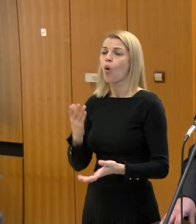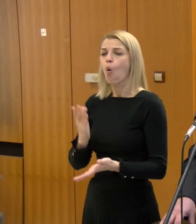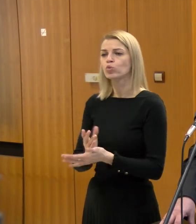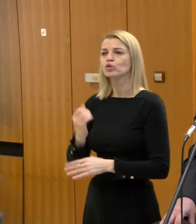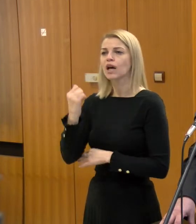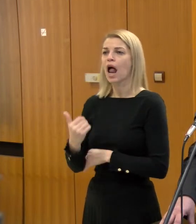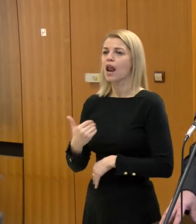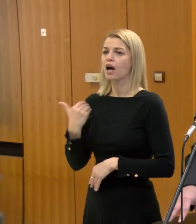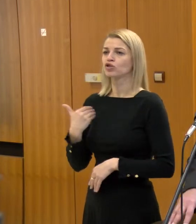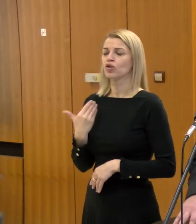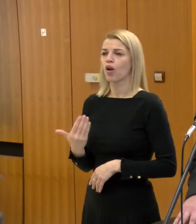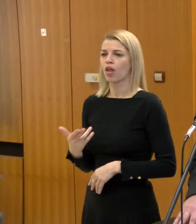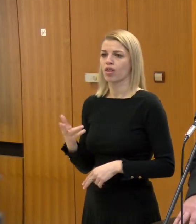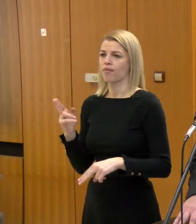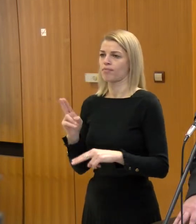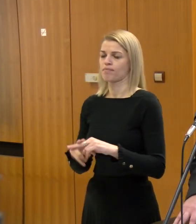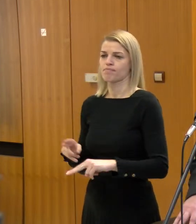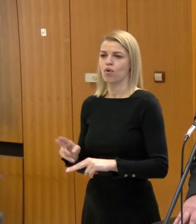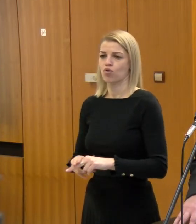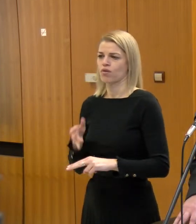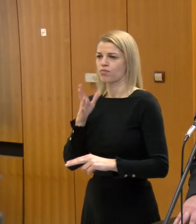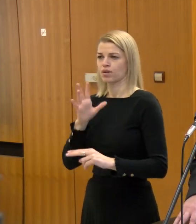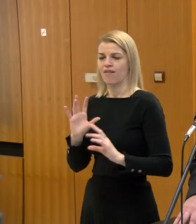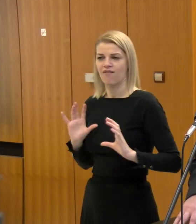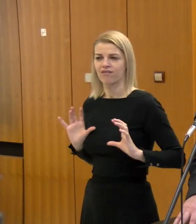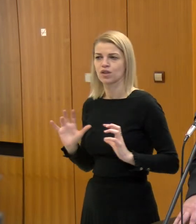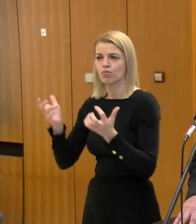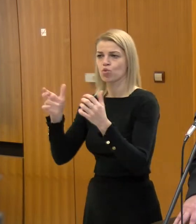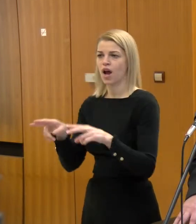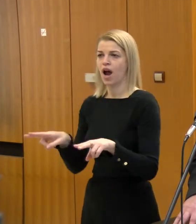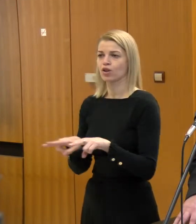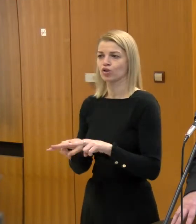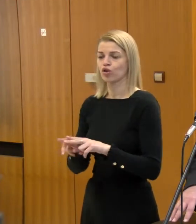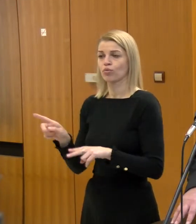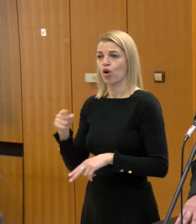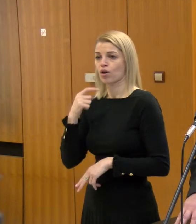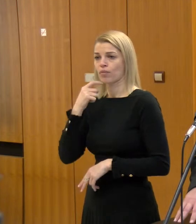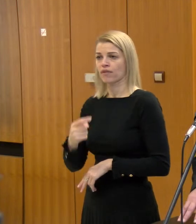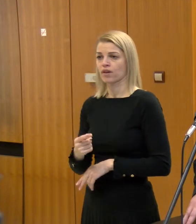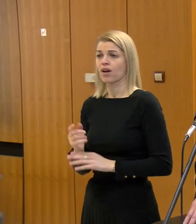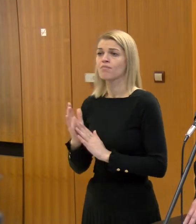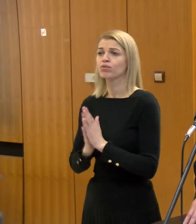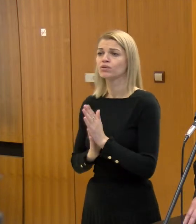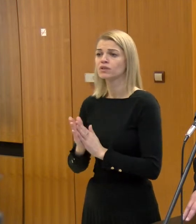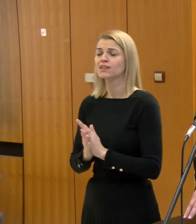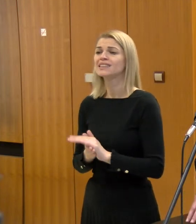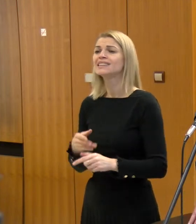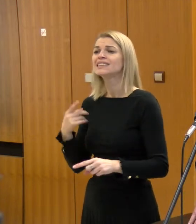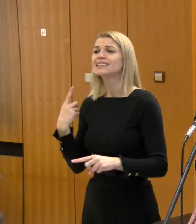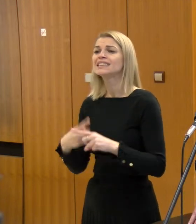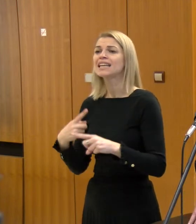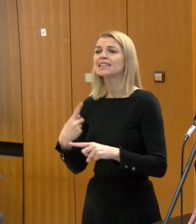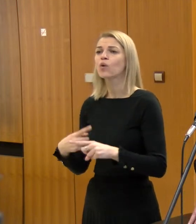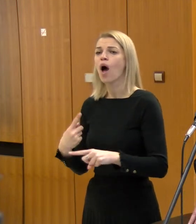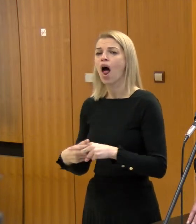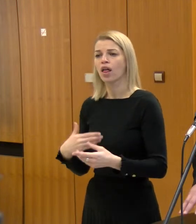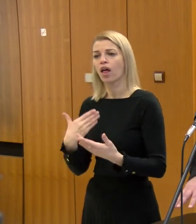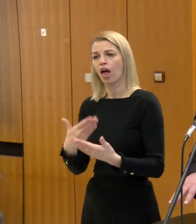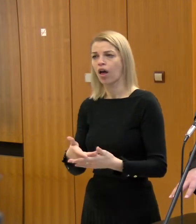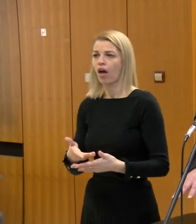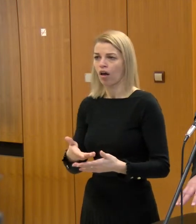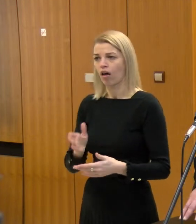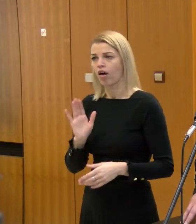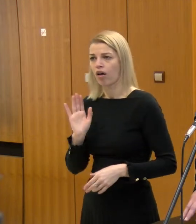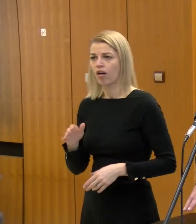škole, tak tu bude vzbúra mnohých rodičov, ktorí povedia, prosím vás, nesexualizujte naše deti.